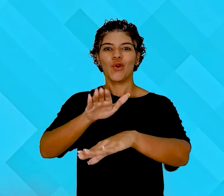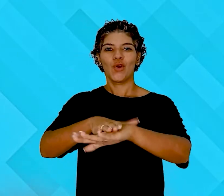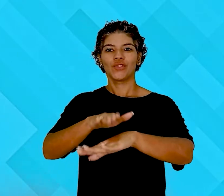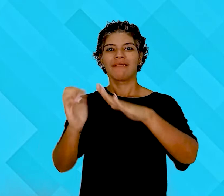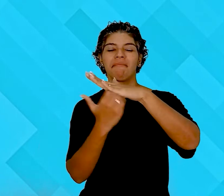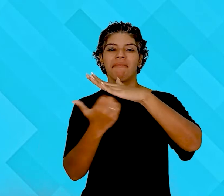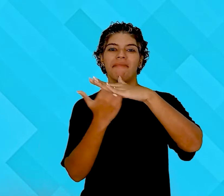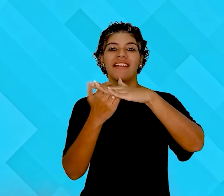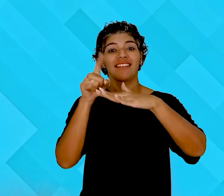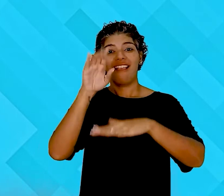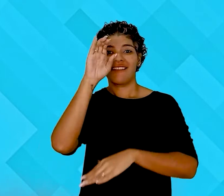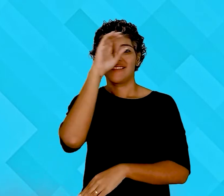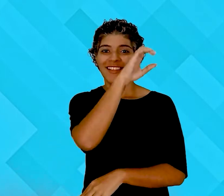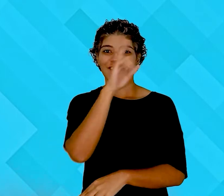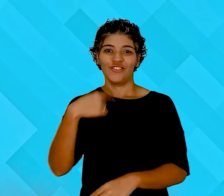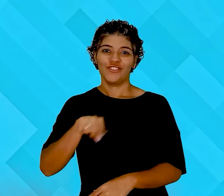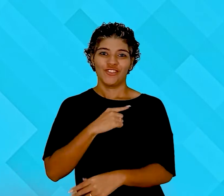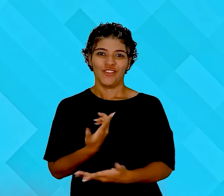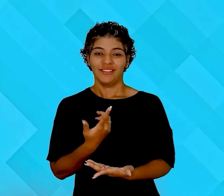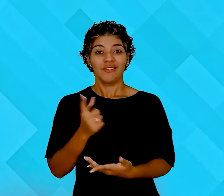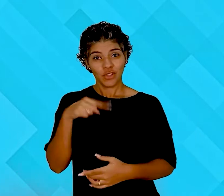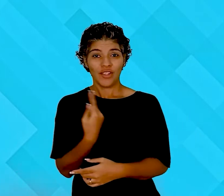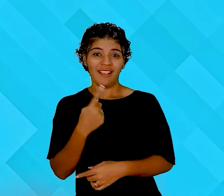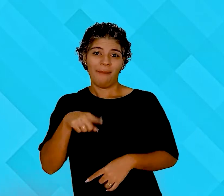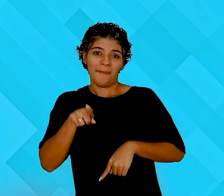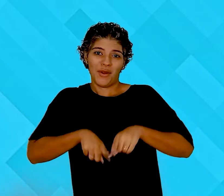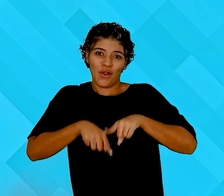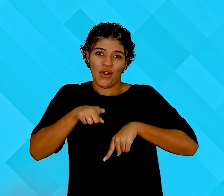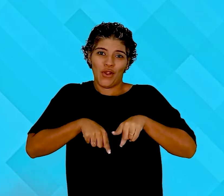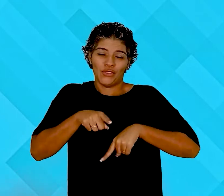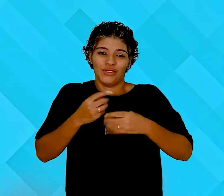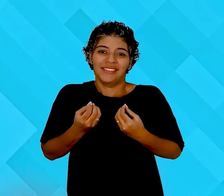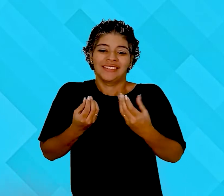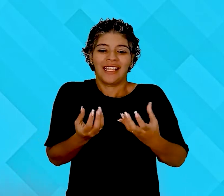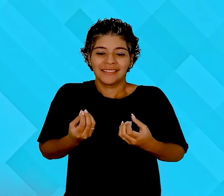balcão, como a gente está falando. Porque permite que a gente, por exemplo, possa